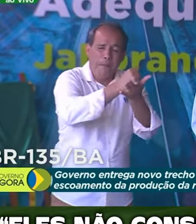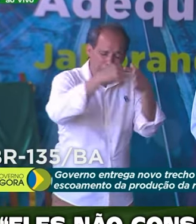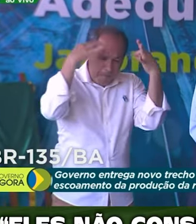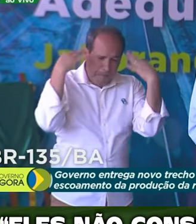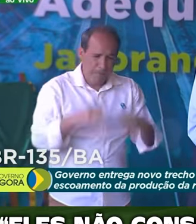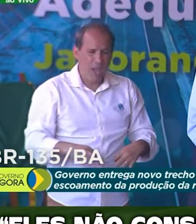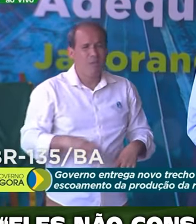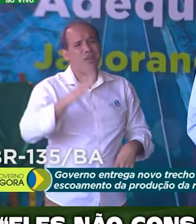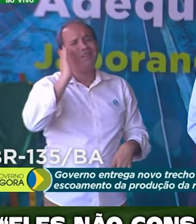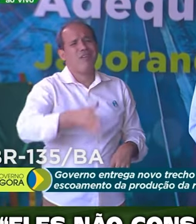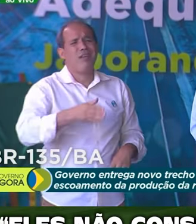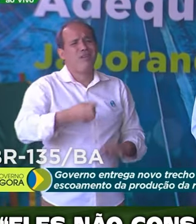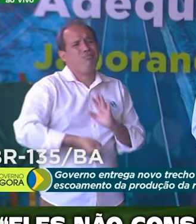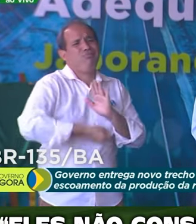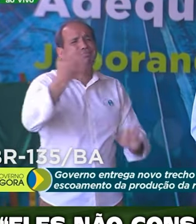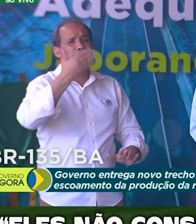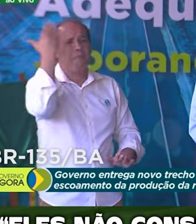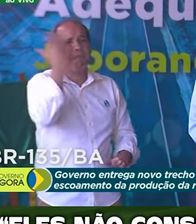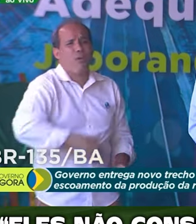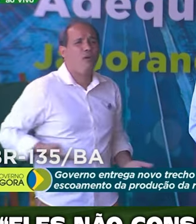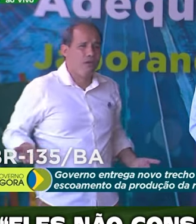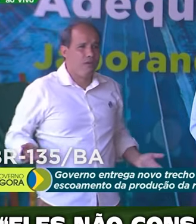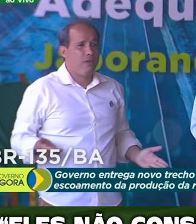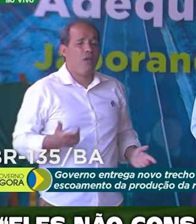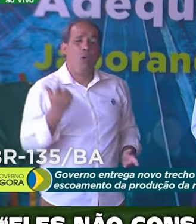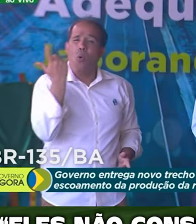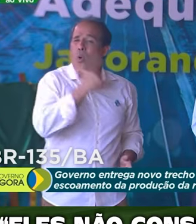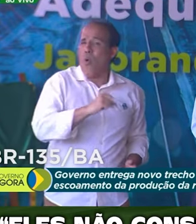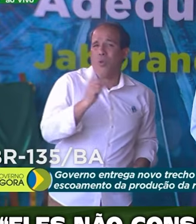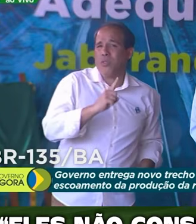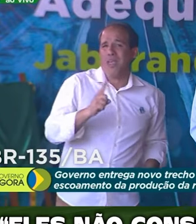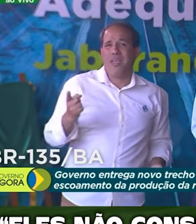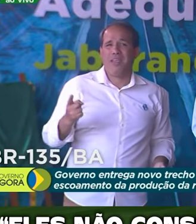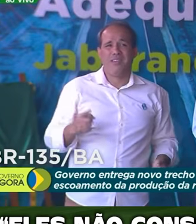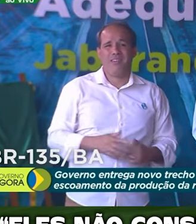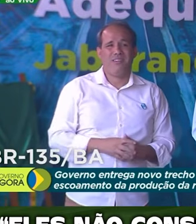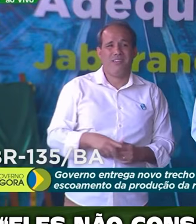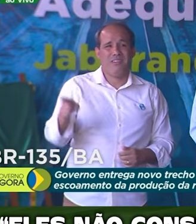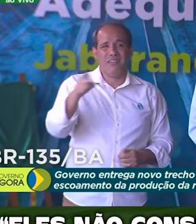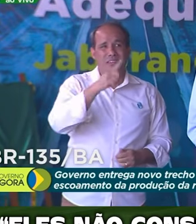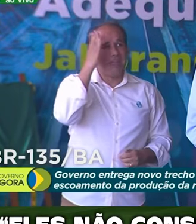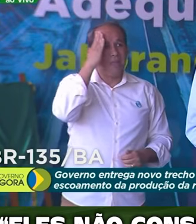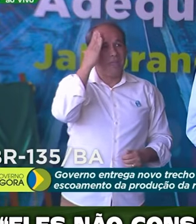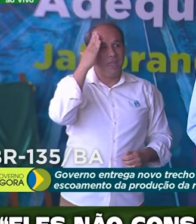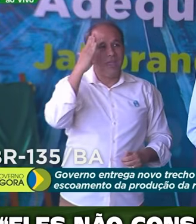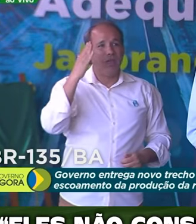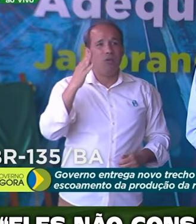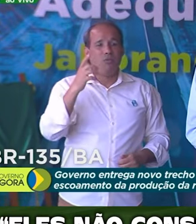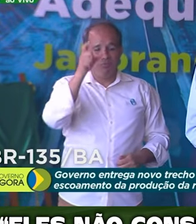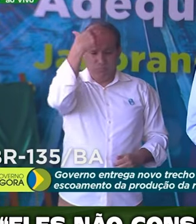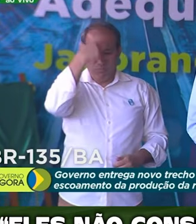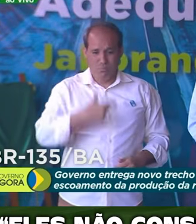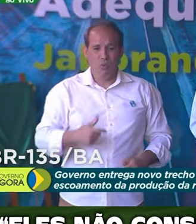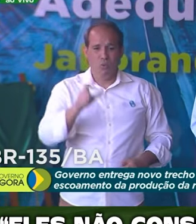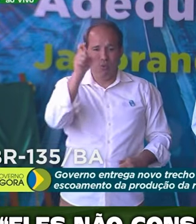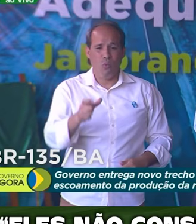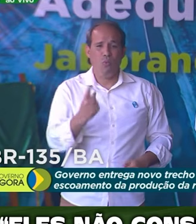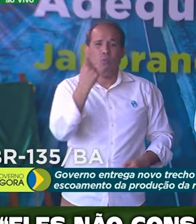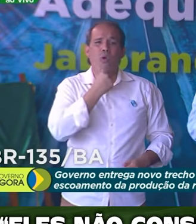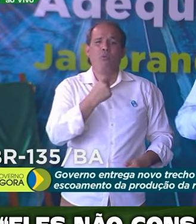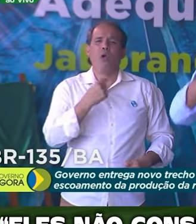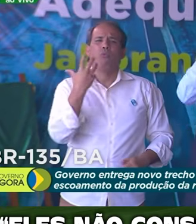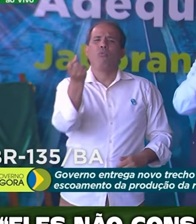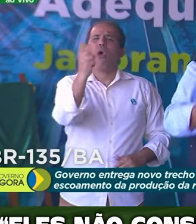tantas vezes. Não conseguem conviver com um homem que não tolera corrupção em qualquer